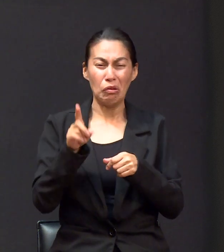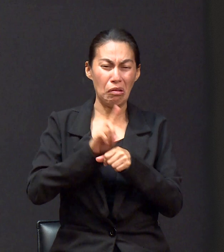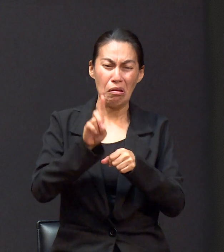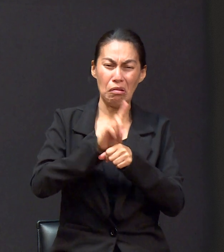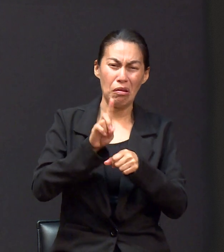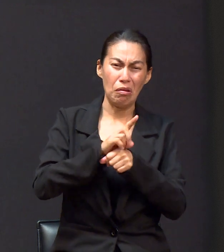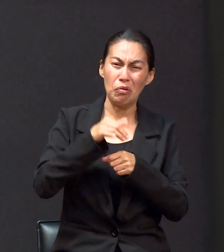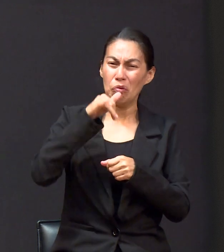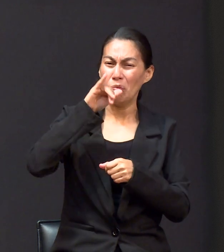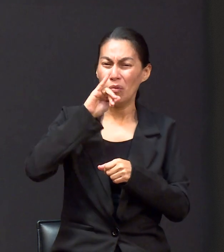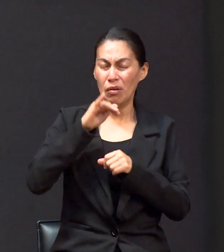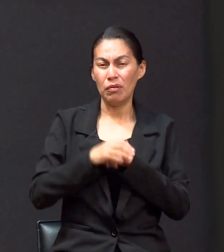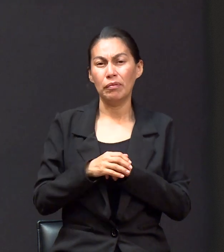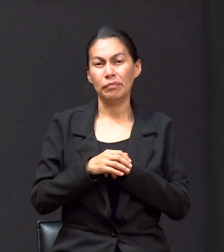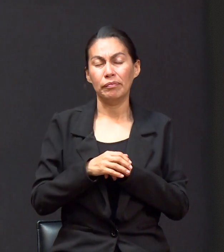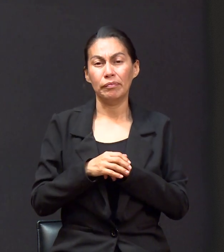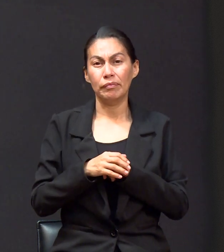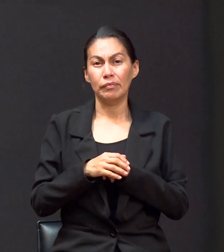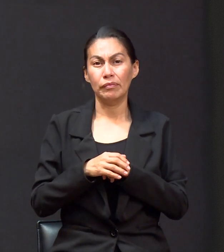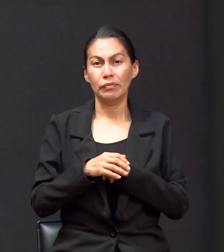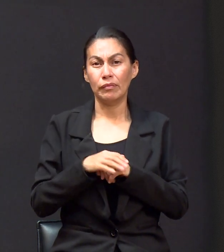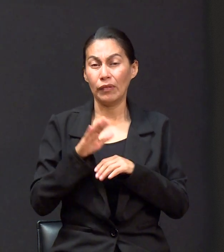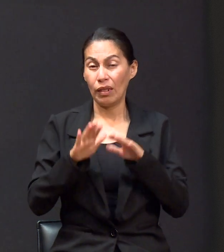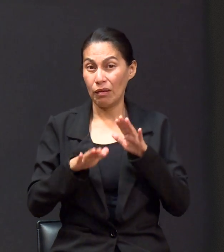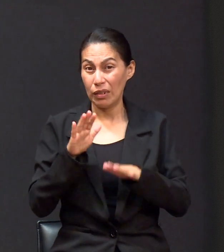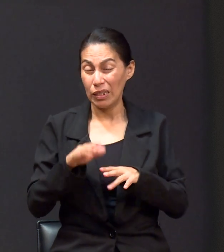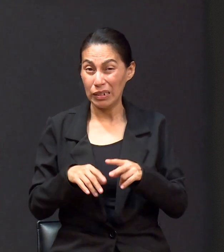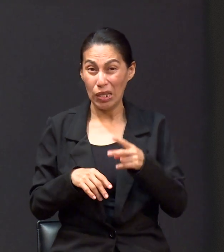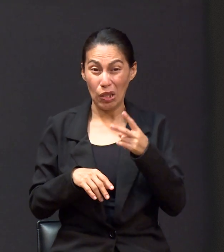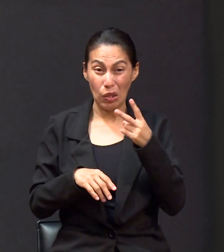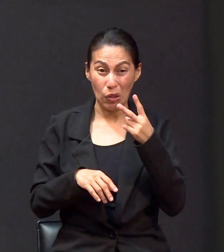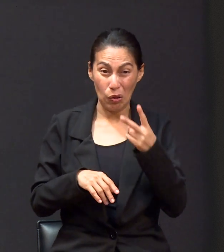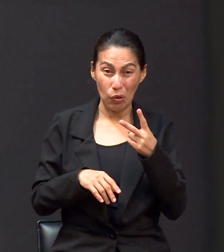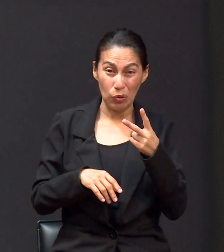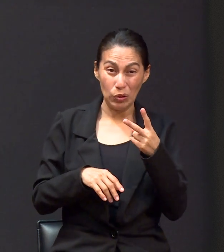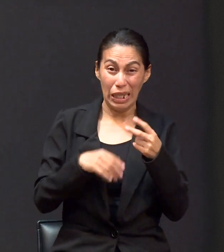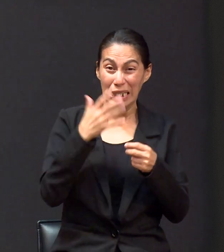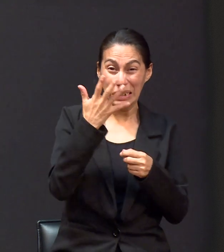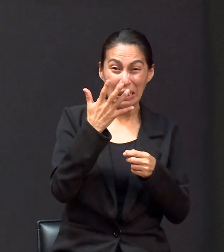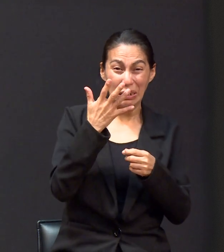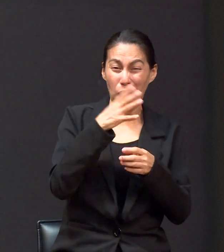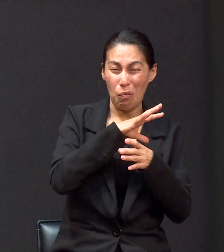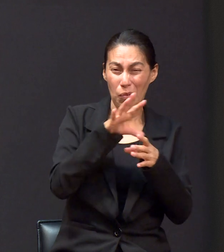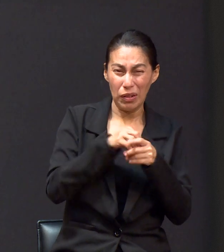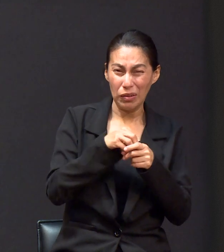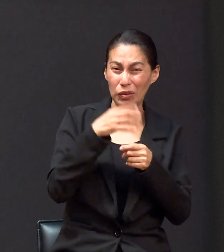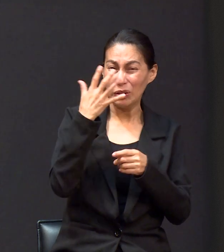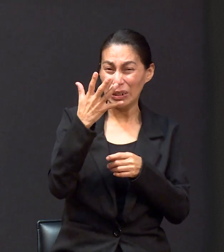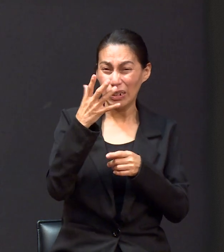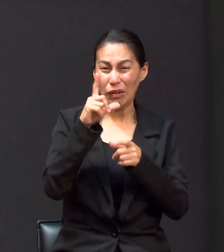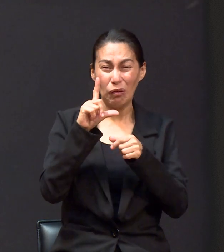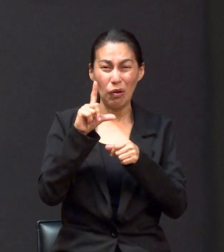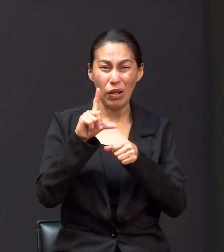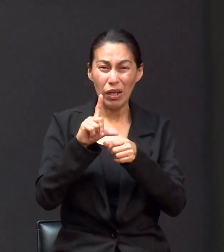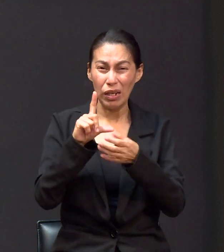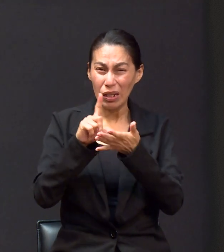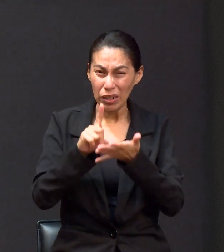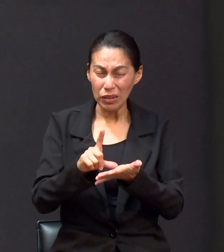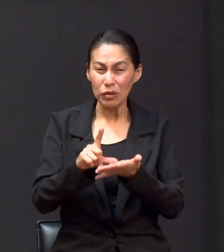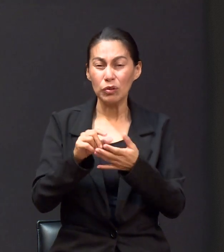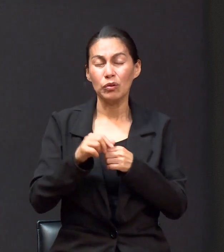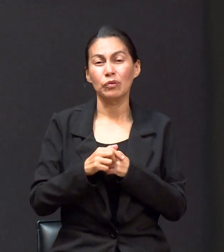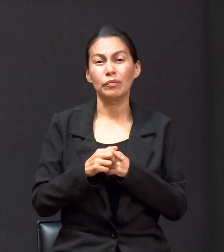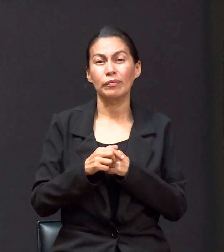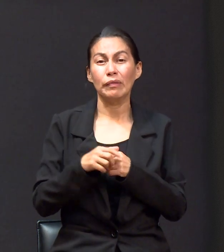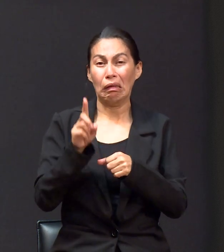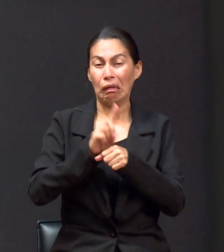día. Y muchas veces hasta 2 botellas del 2.5 litros al día, porque era demasiado el